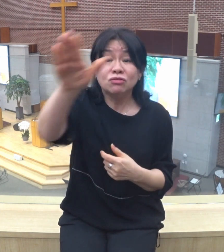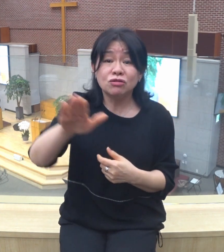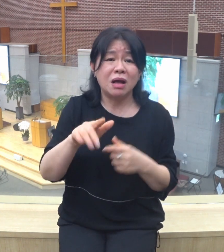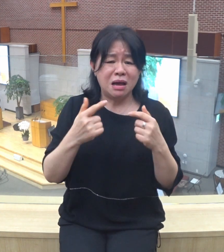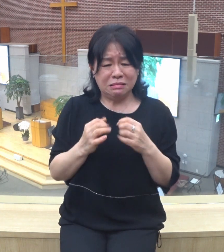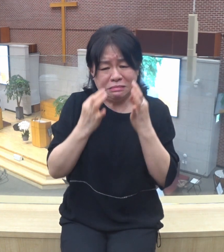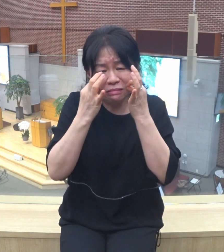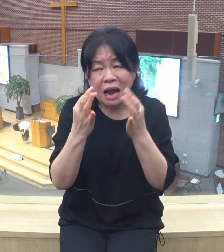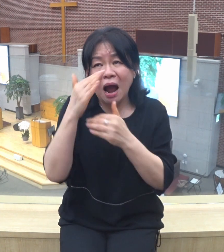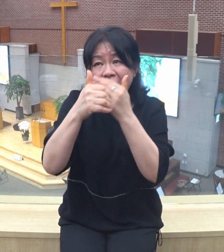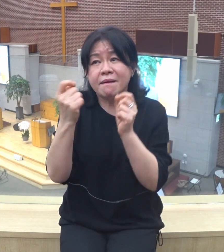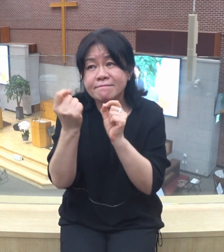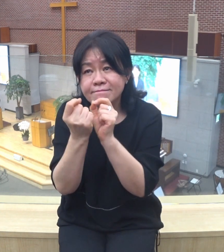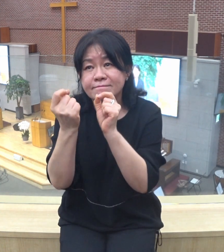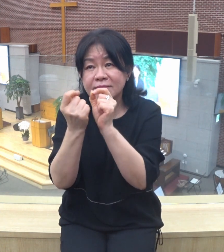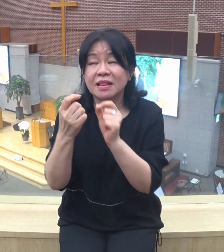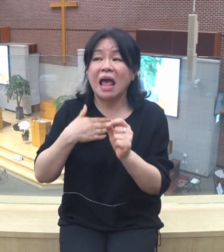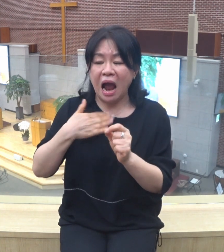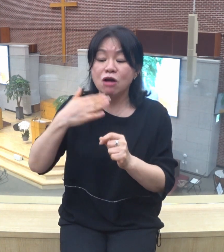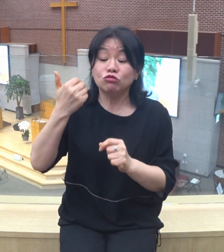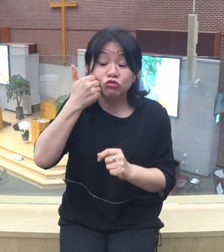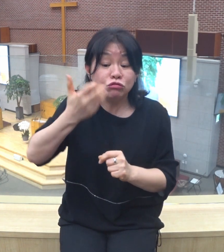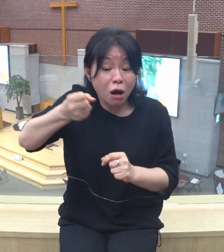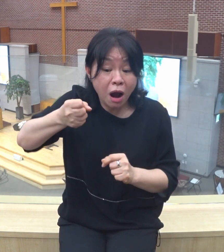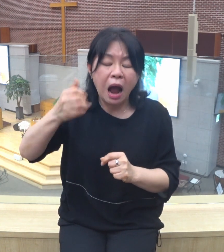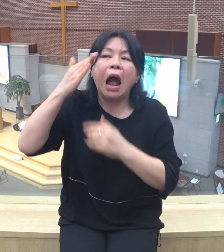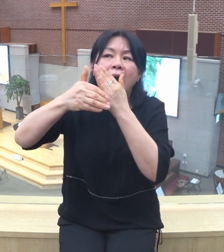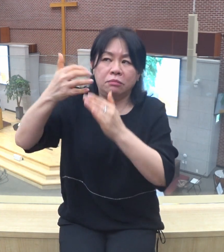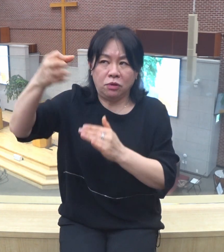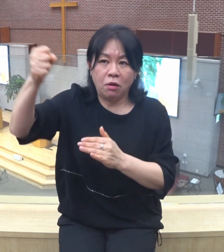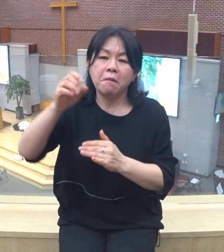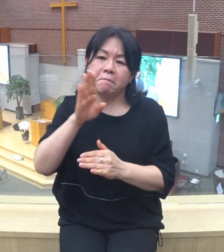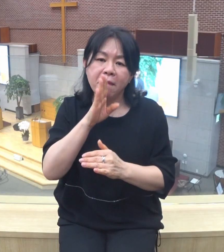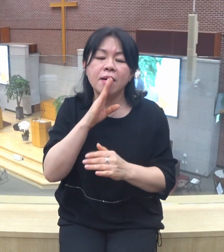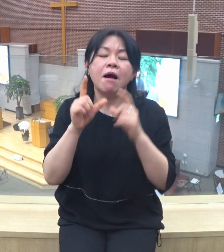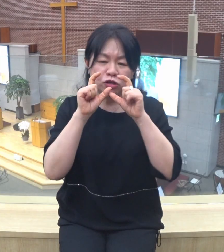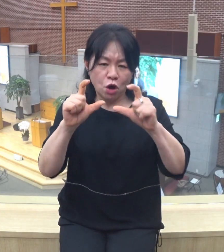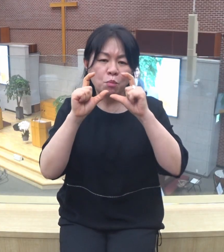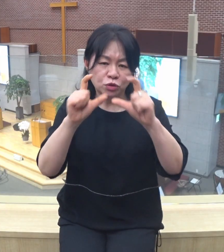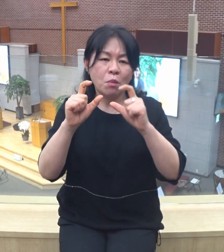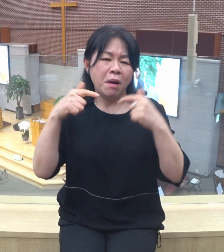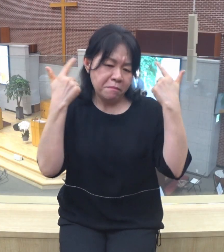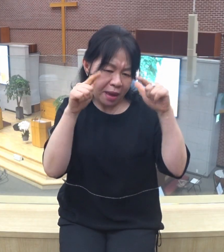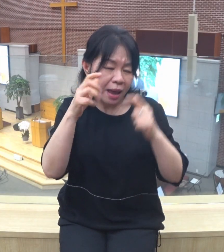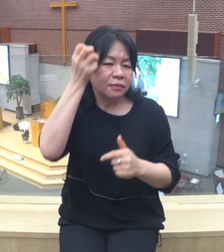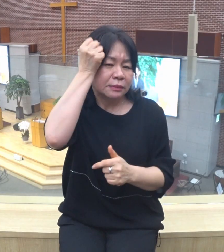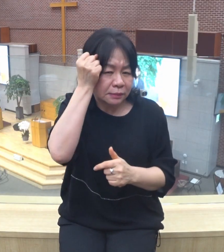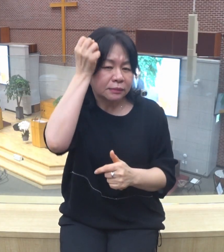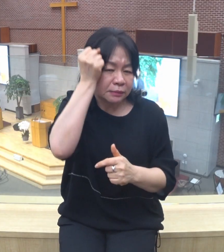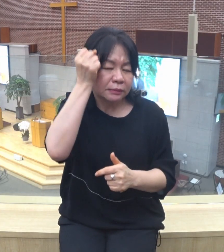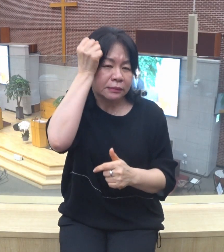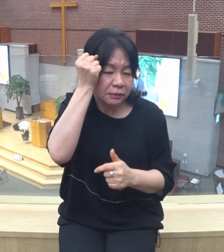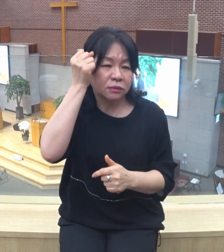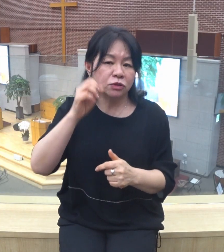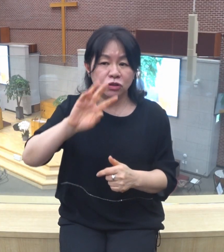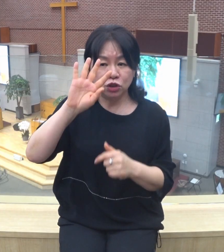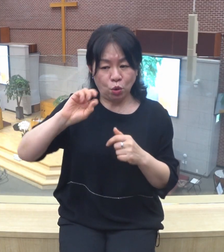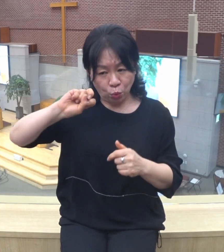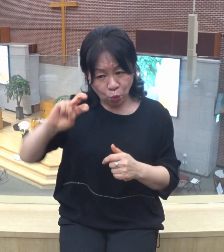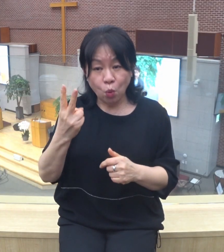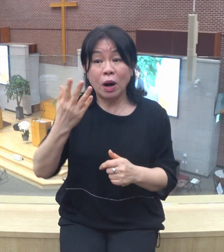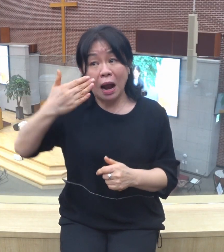있습니다. 내가 하나님의 것임을 선포하면 됩니다. 자, 이제 우리 주님께 돌아갈